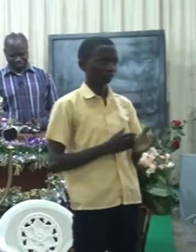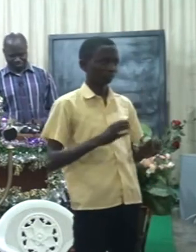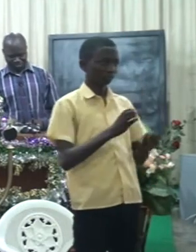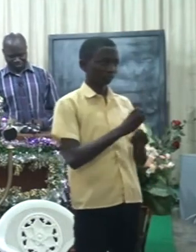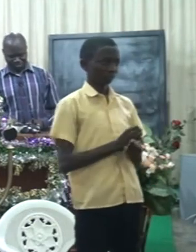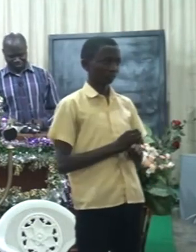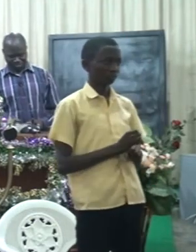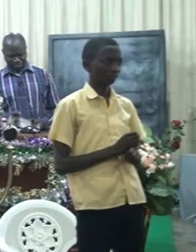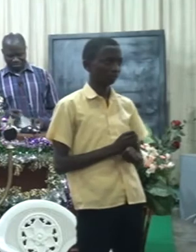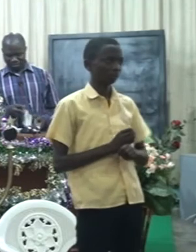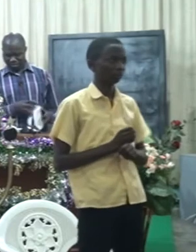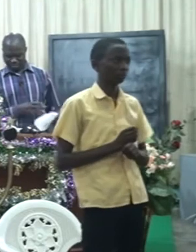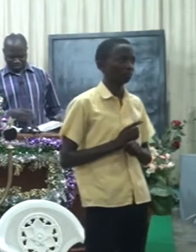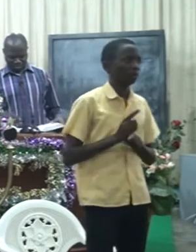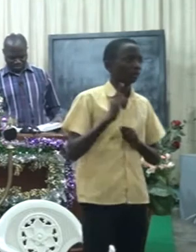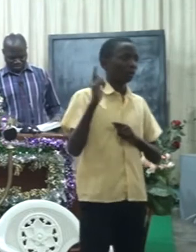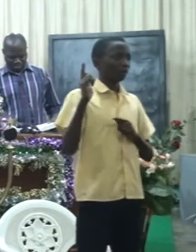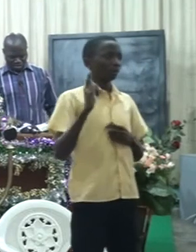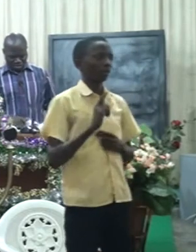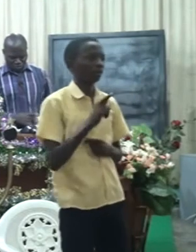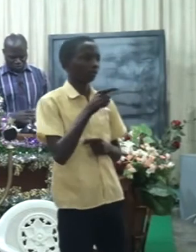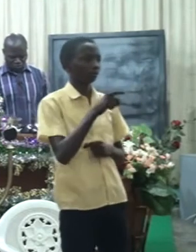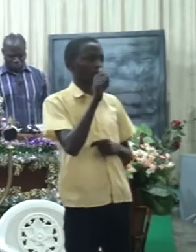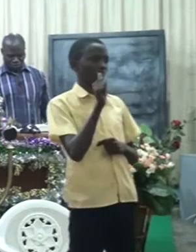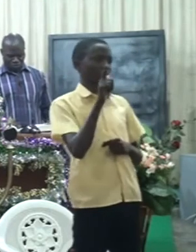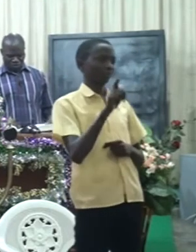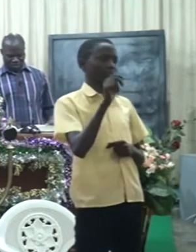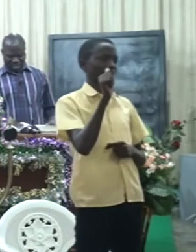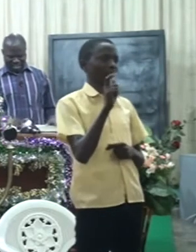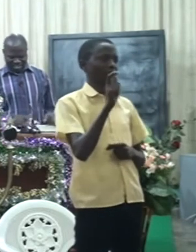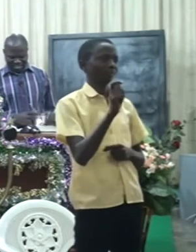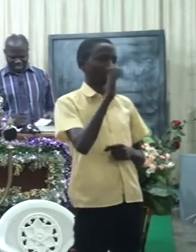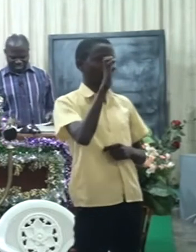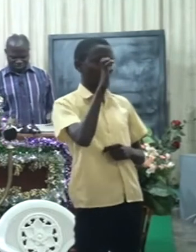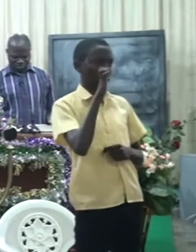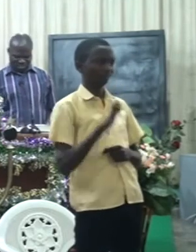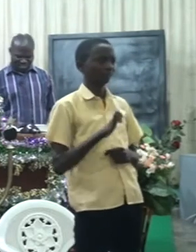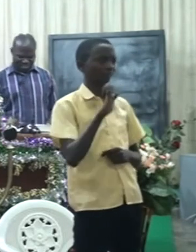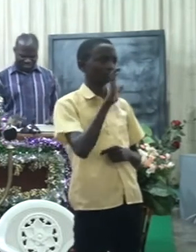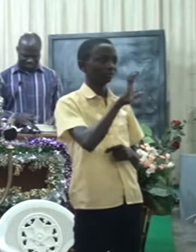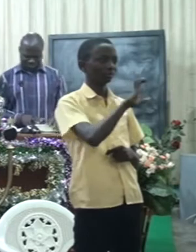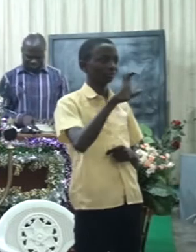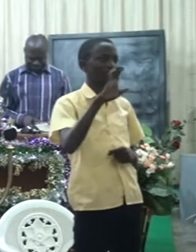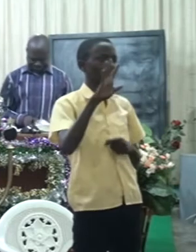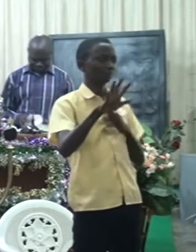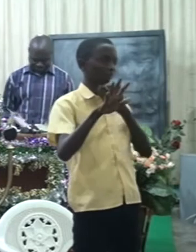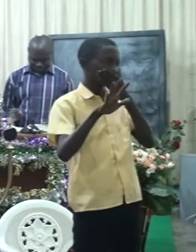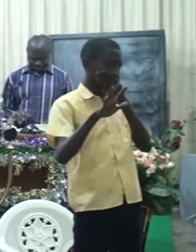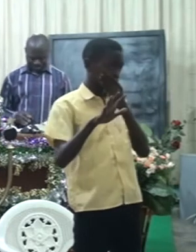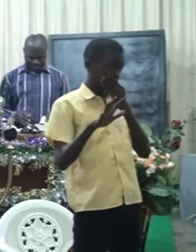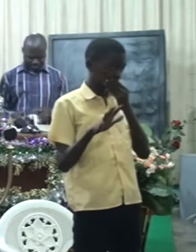Prenons Galates chapitre 5. Tuchukue wa Galatia sura ya 5.